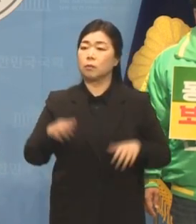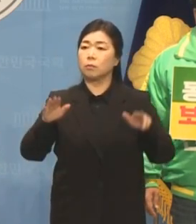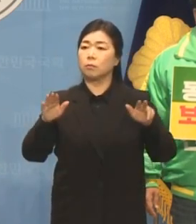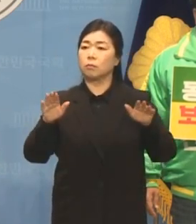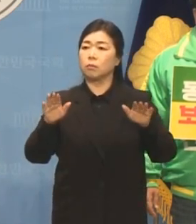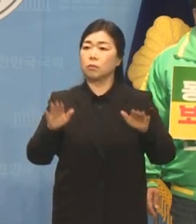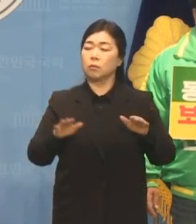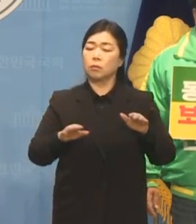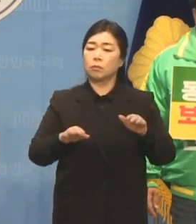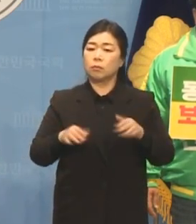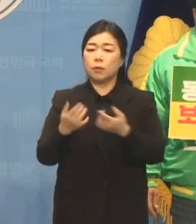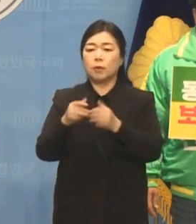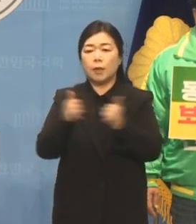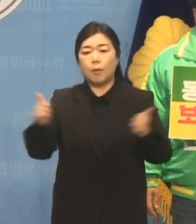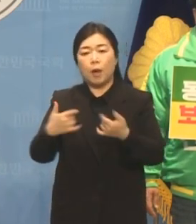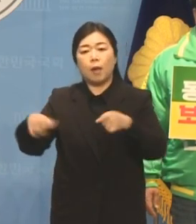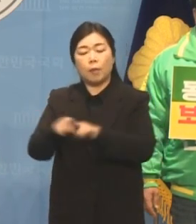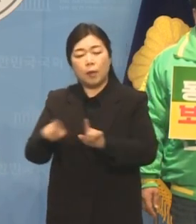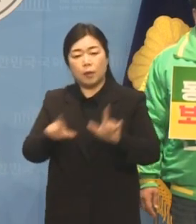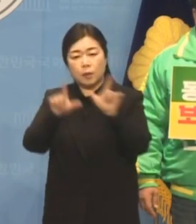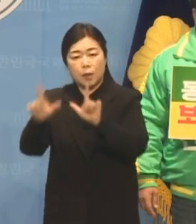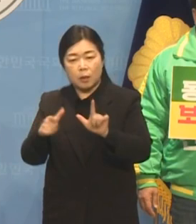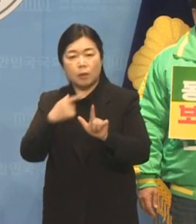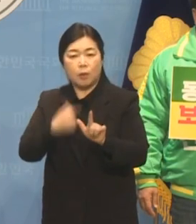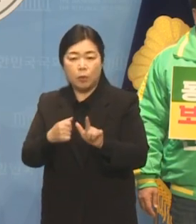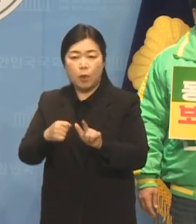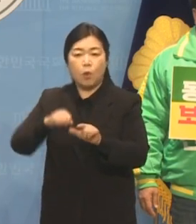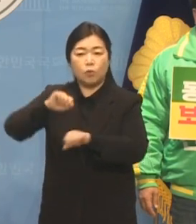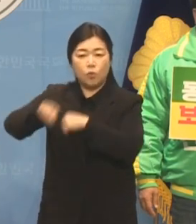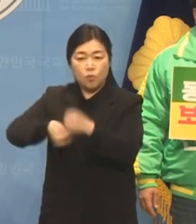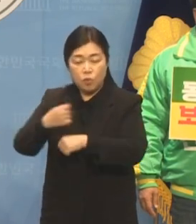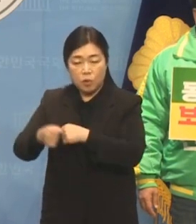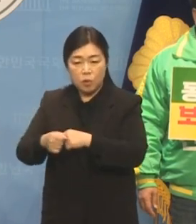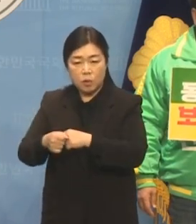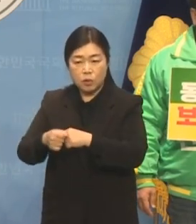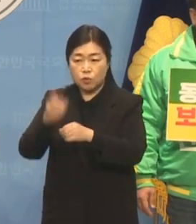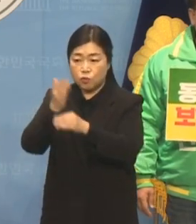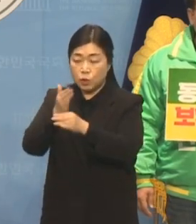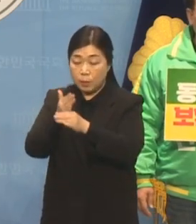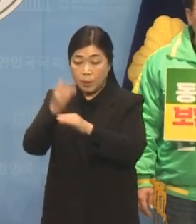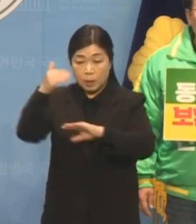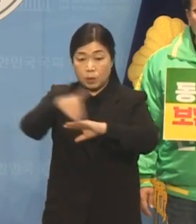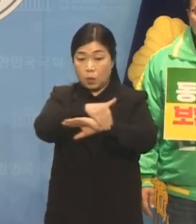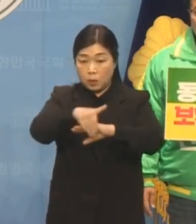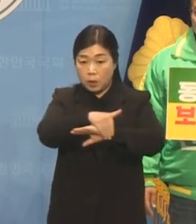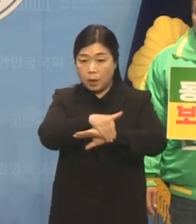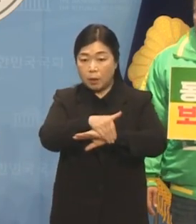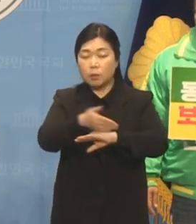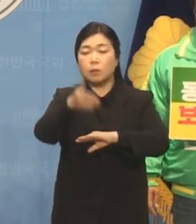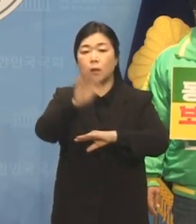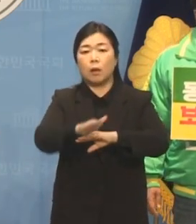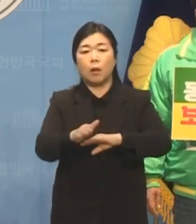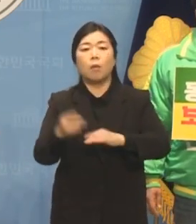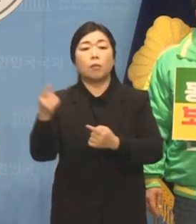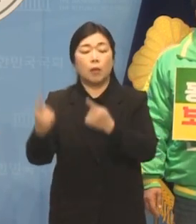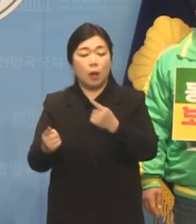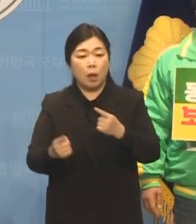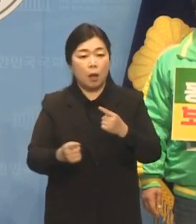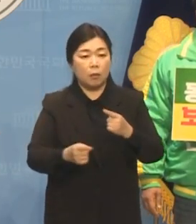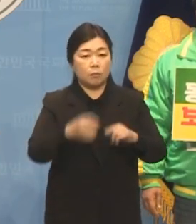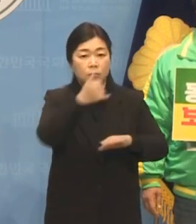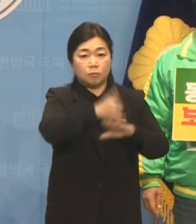이제까지 이제 반려동물에게만 좀 치중했던 여러 가지 정책들에서 반려동물부터 시작해서 농장동물,